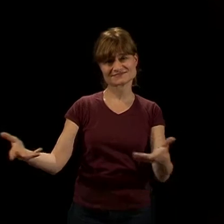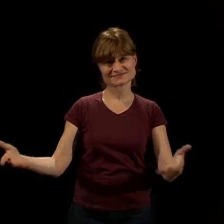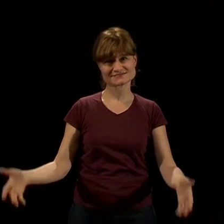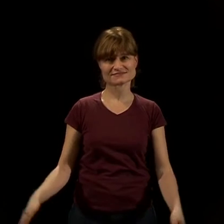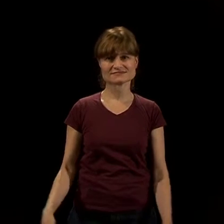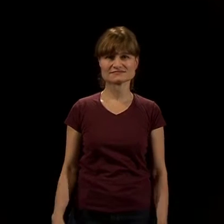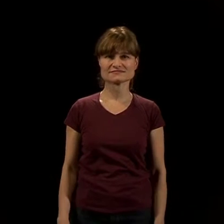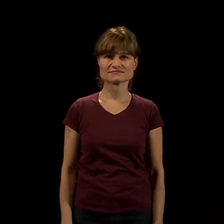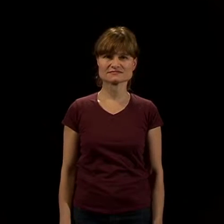distribue tout ce qu'il a pris.